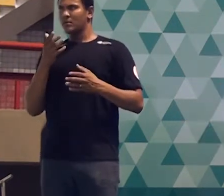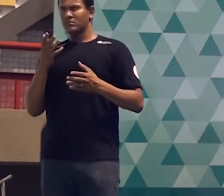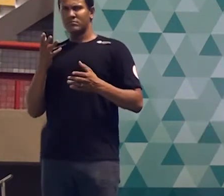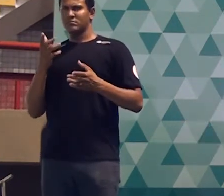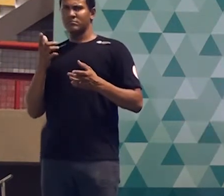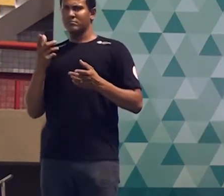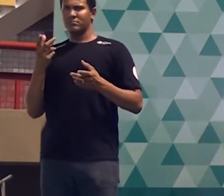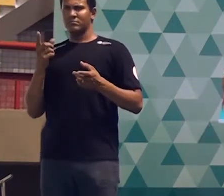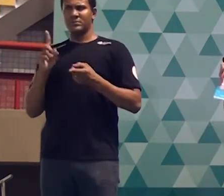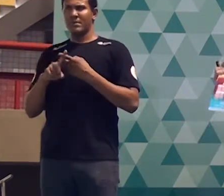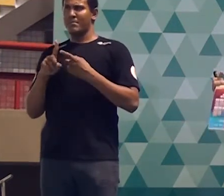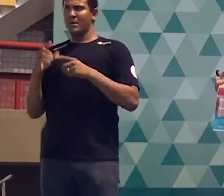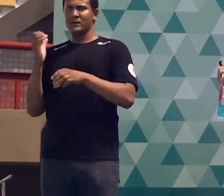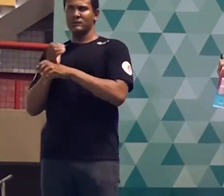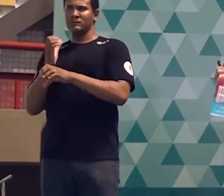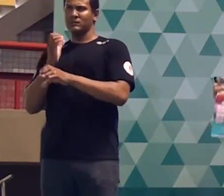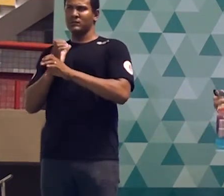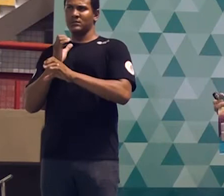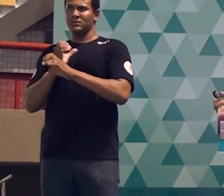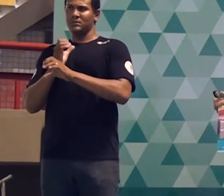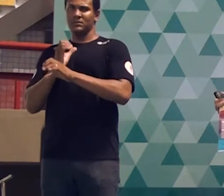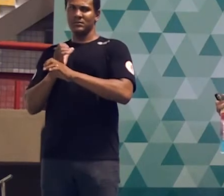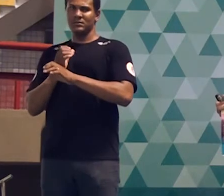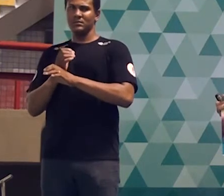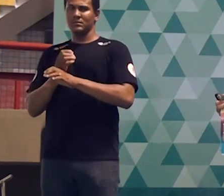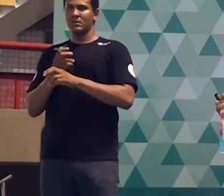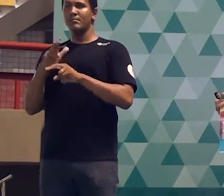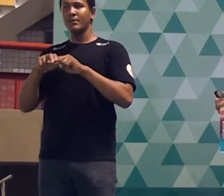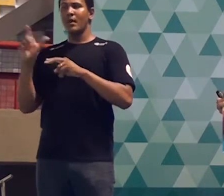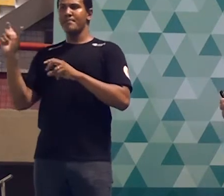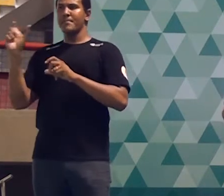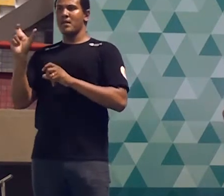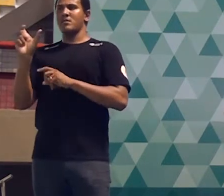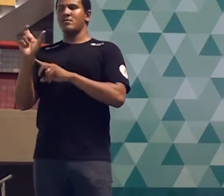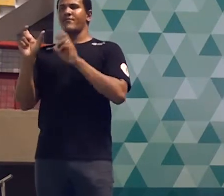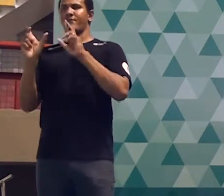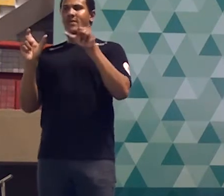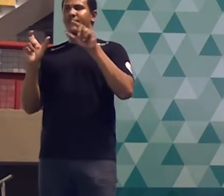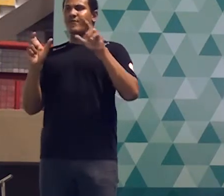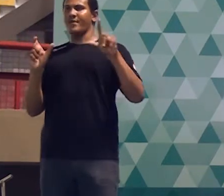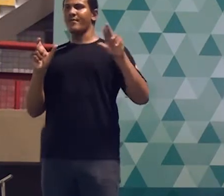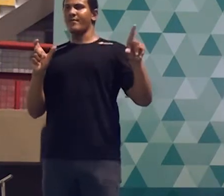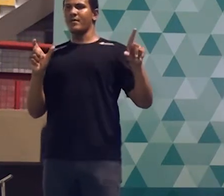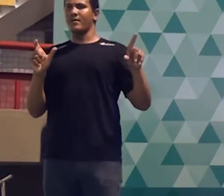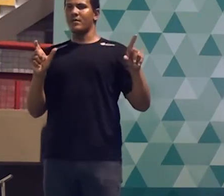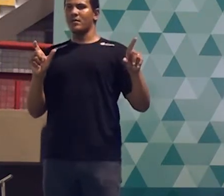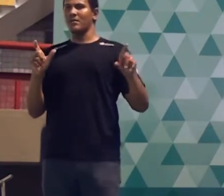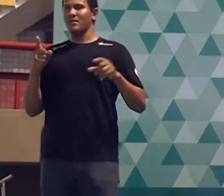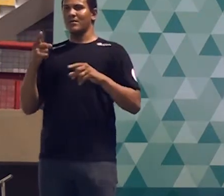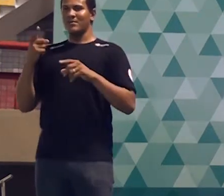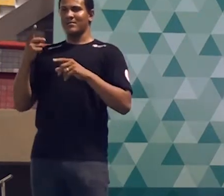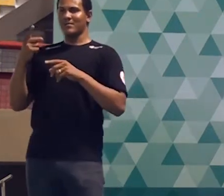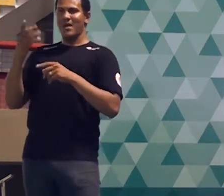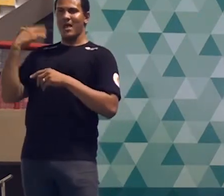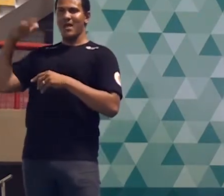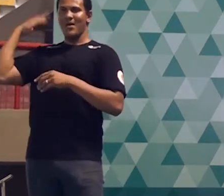dizendo. São palavras diferentes, que a gente aprendeu na nossa última aula, na apostila